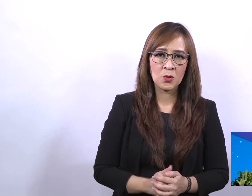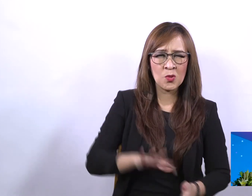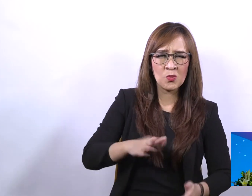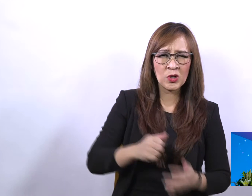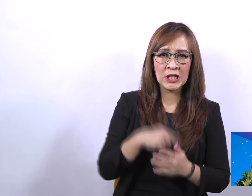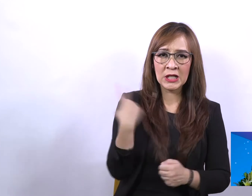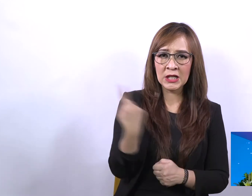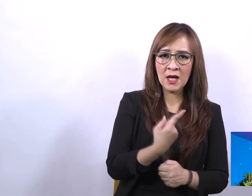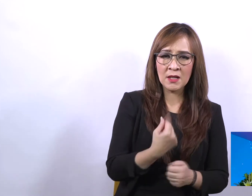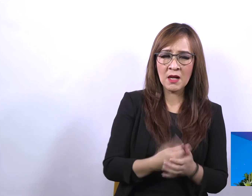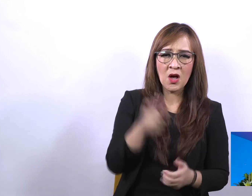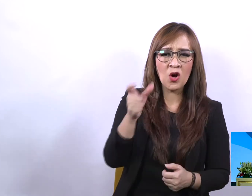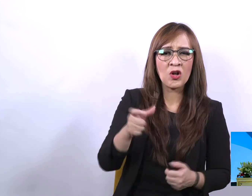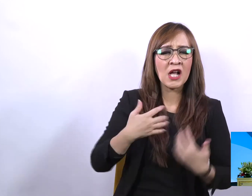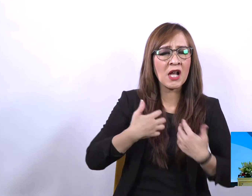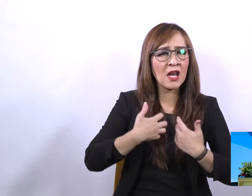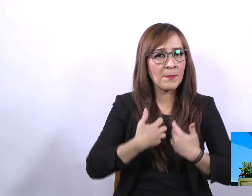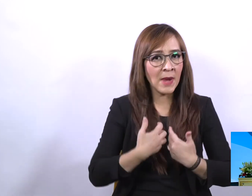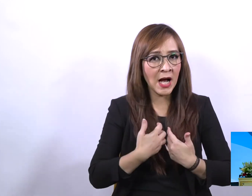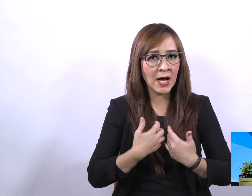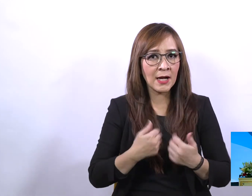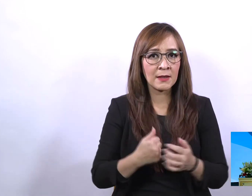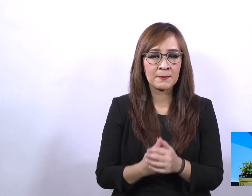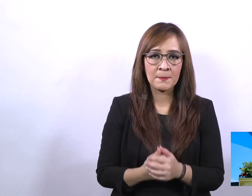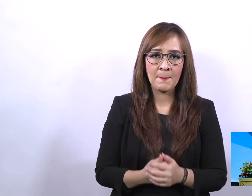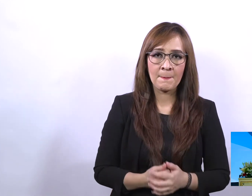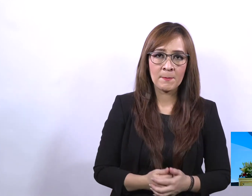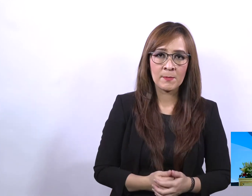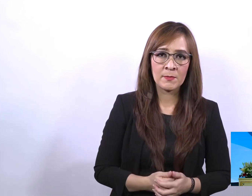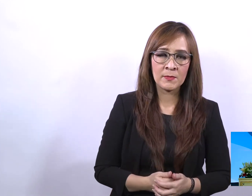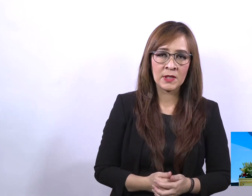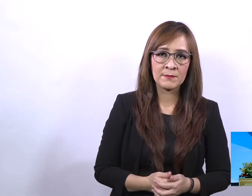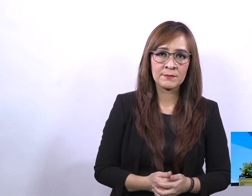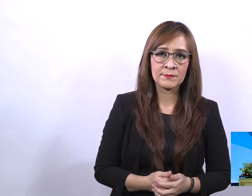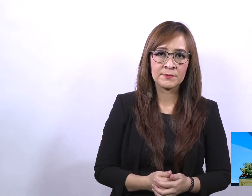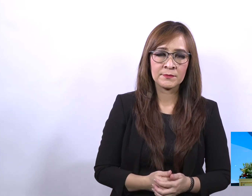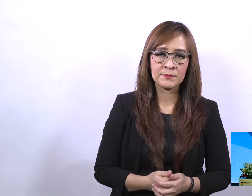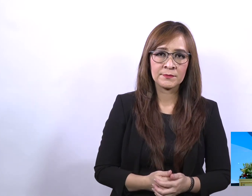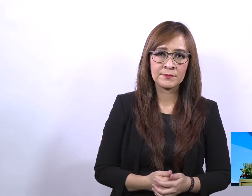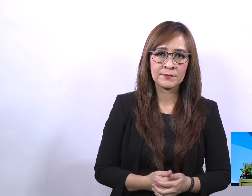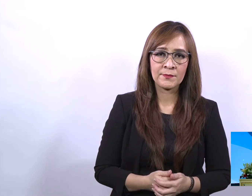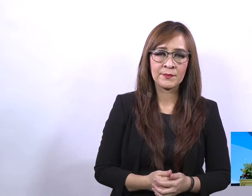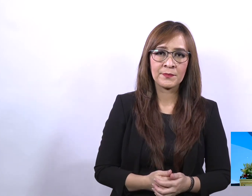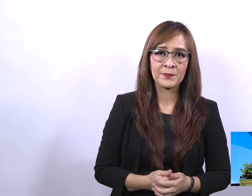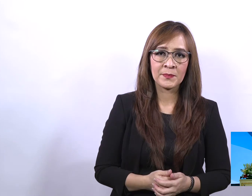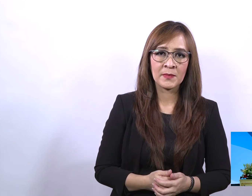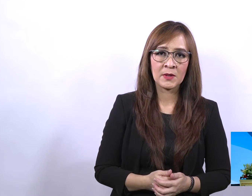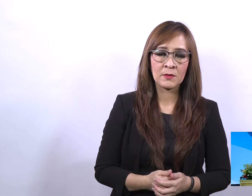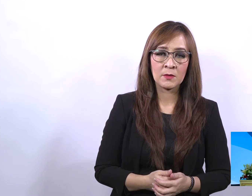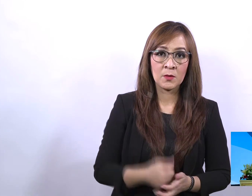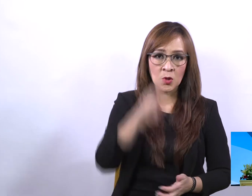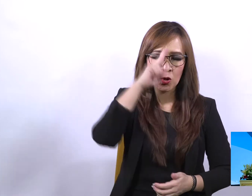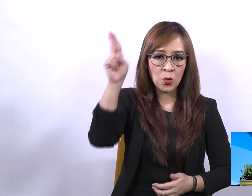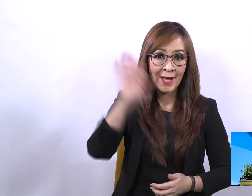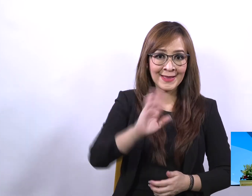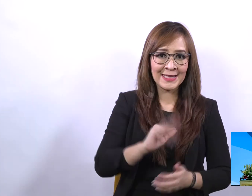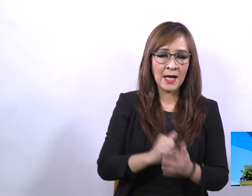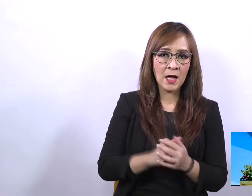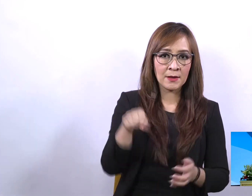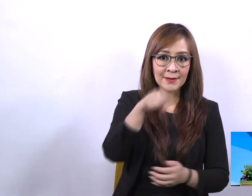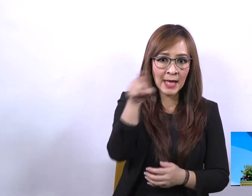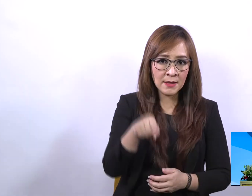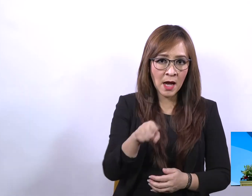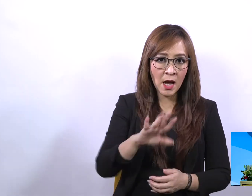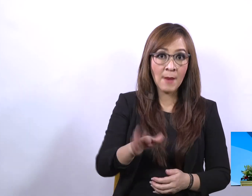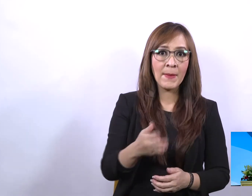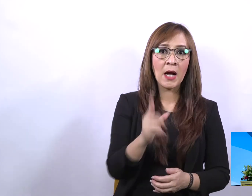pendeta Drona tahun 2021 ini alat tahun rahmat Tuhan akan tercerabut siap kita Tuhan enggak pernah tanya kamu bisa atau